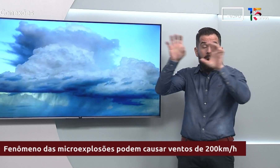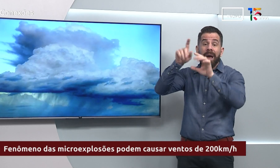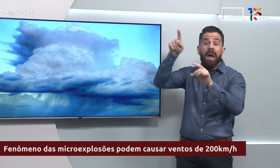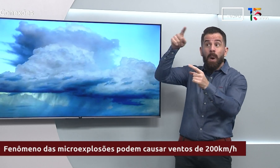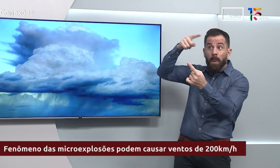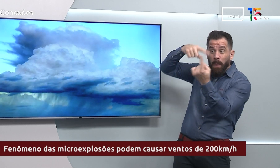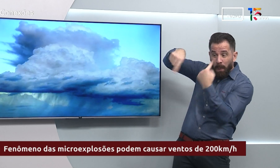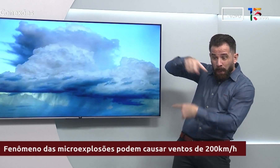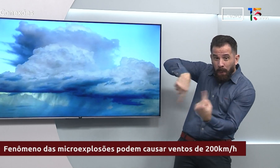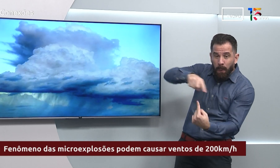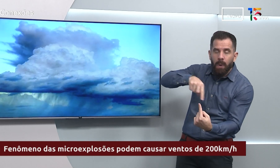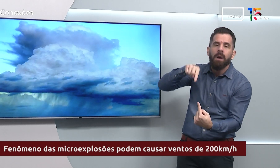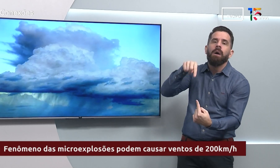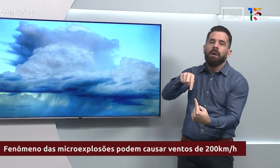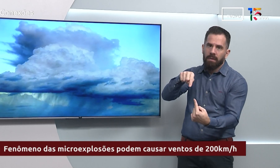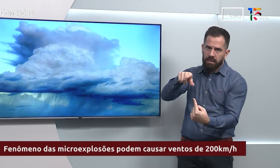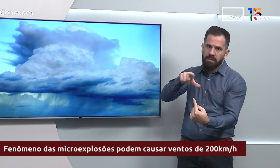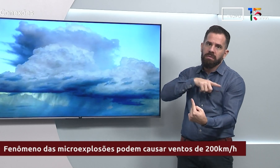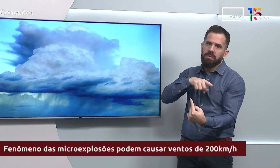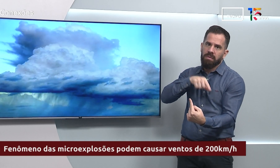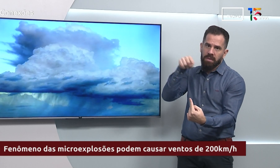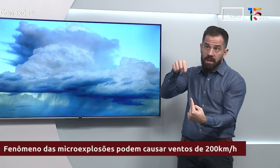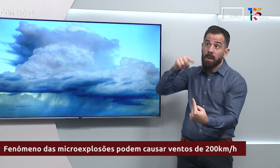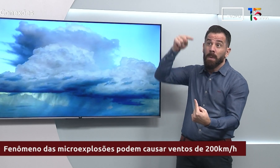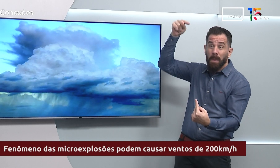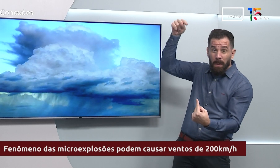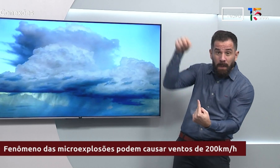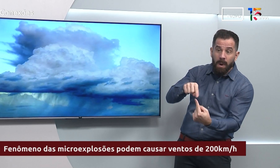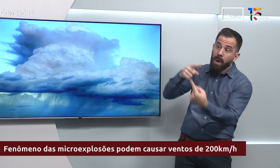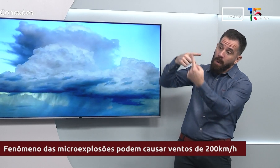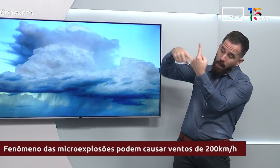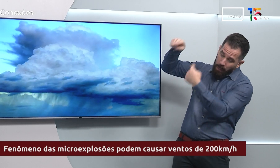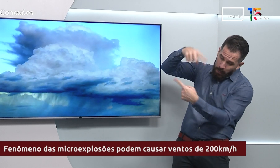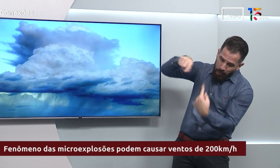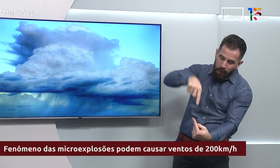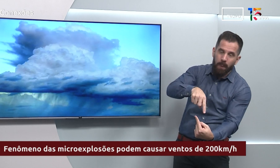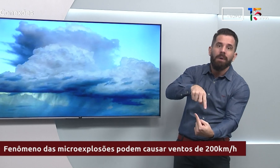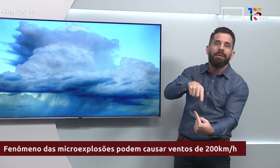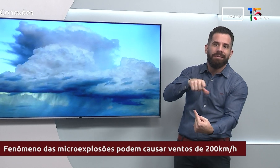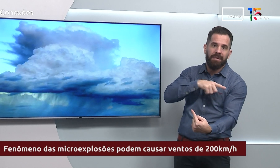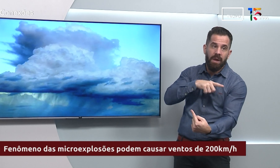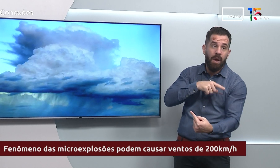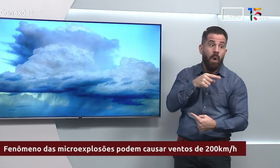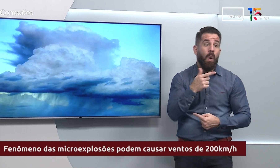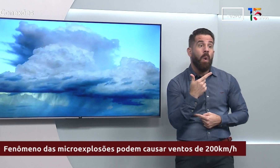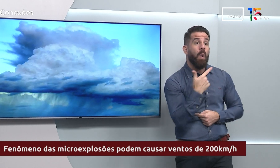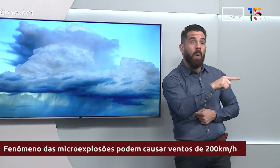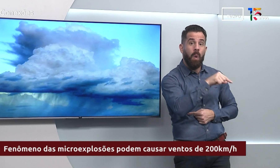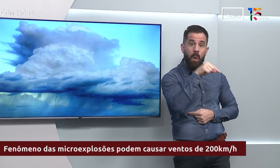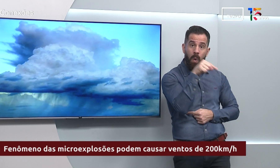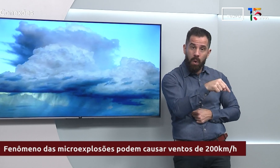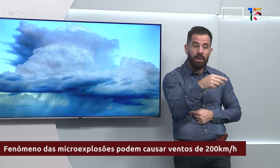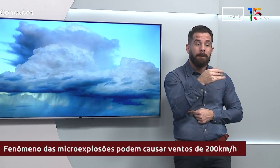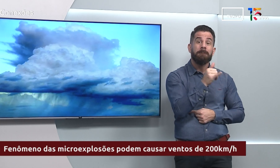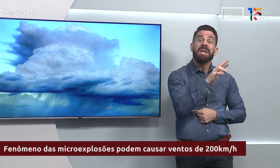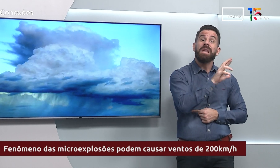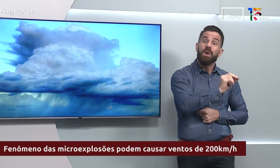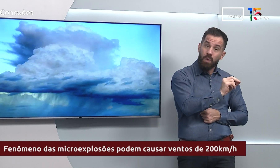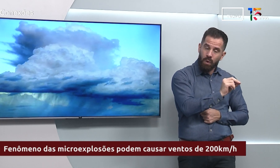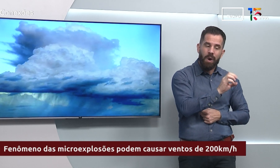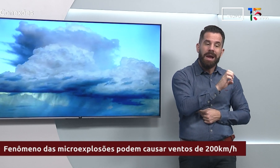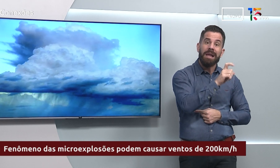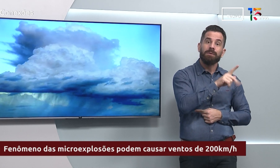e consiste em uma forte corrente de ar ascendente em espiral na base da nuvem. Já a microexplosão é uma corrente de ar